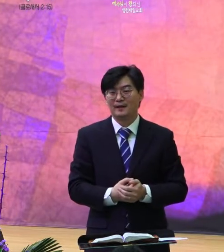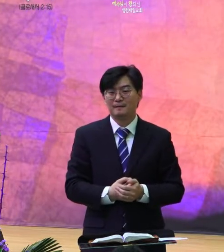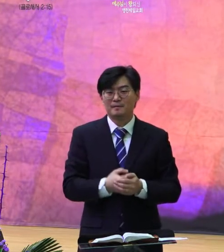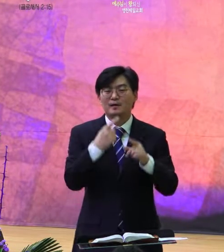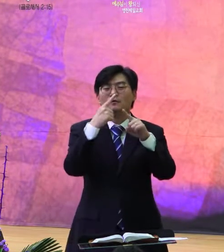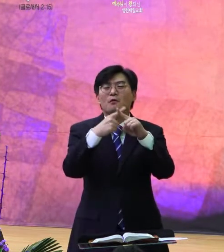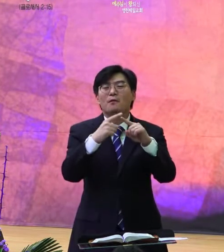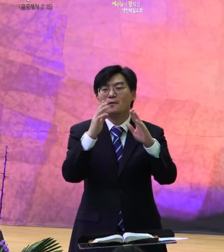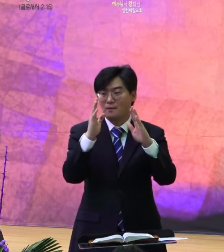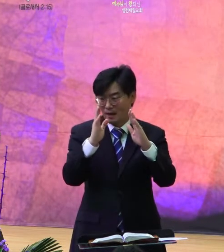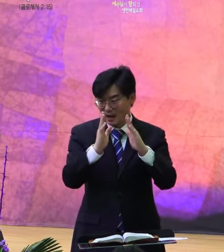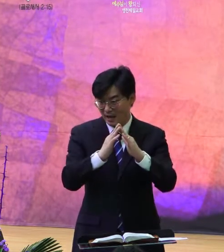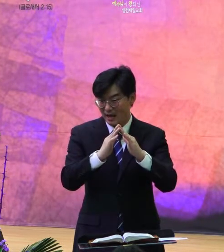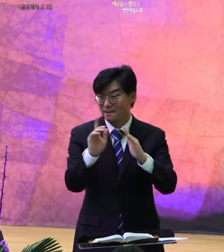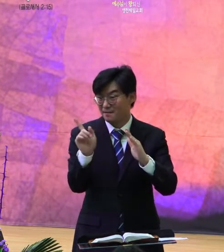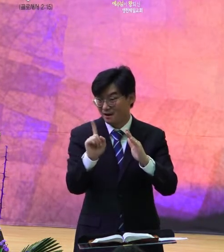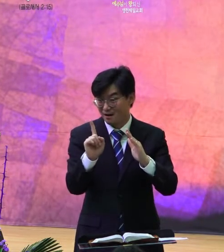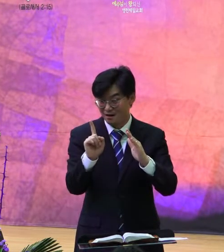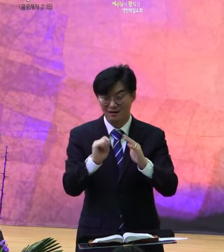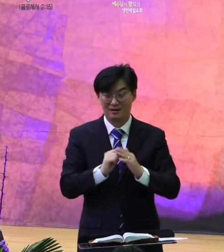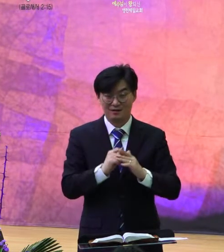기독교는, 여러 세상의 종교 중에 기독교는